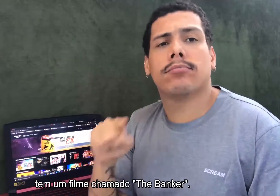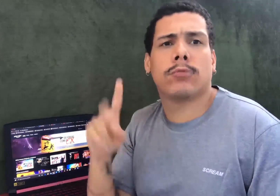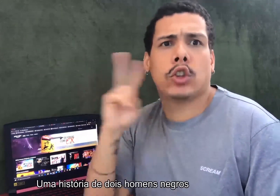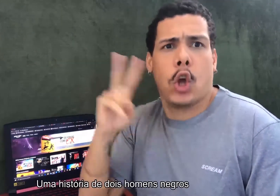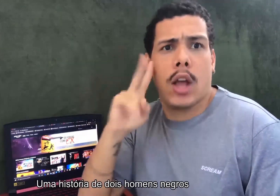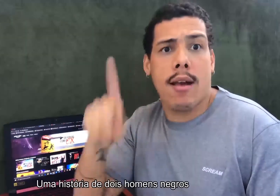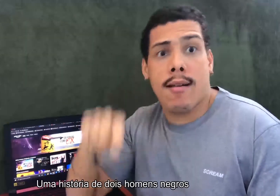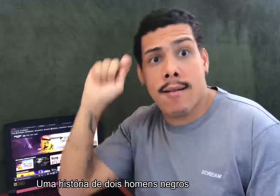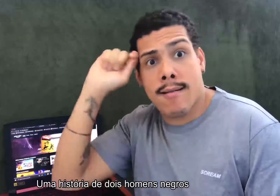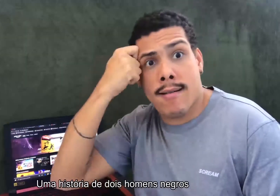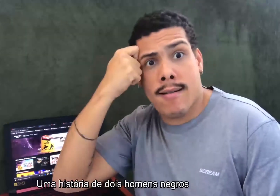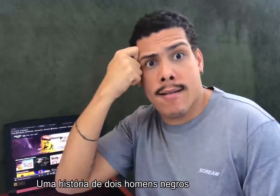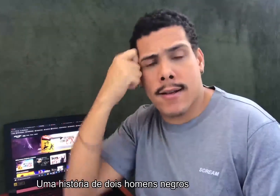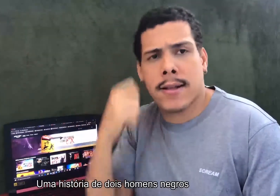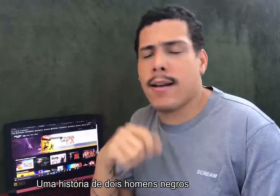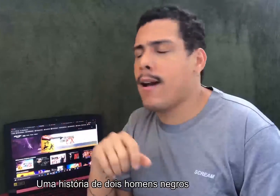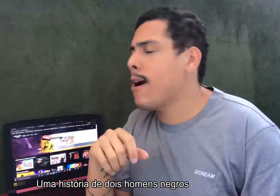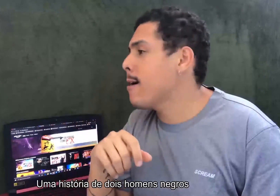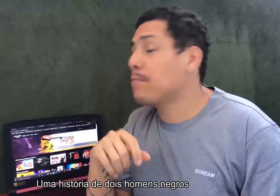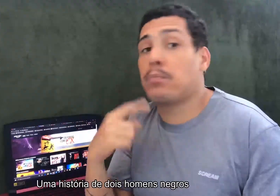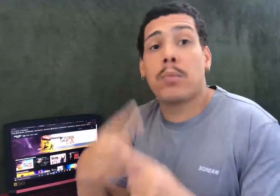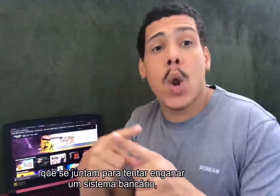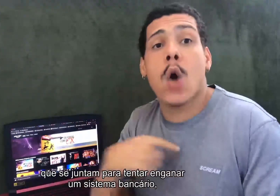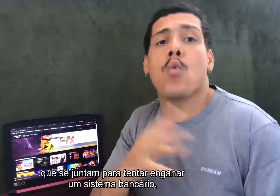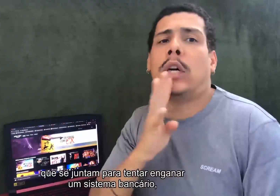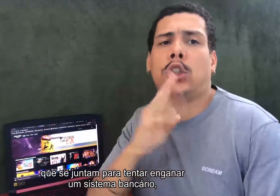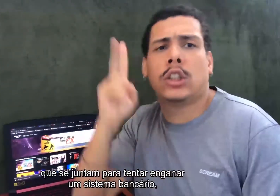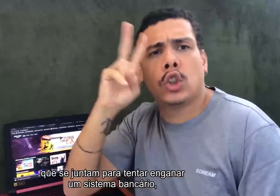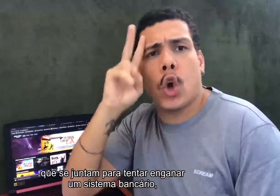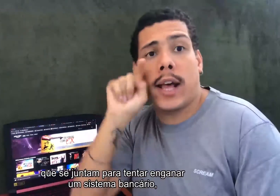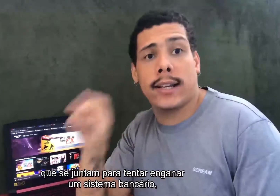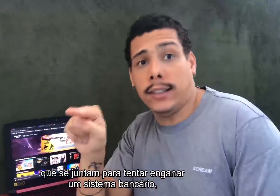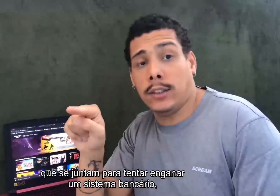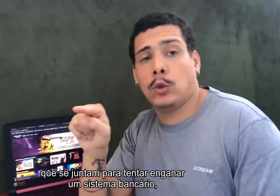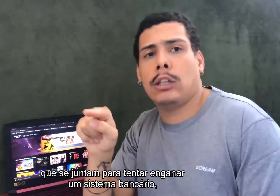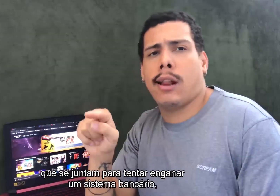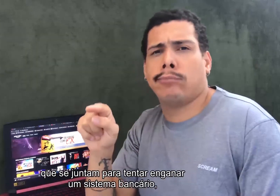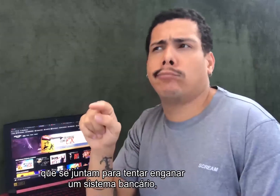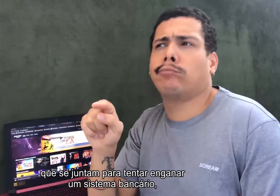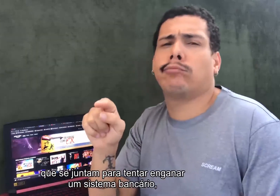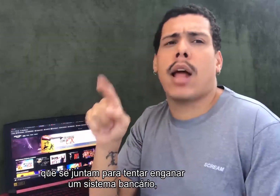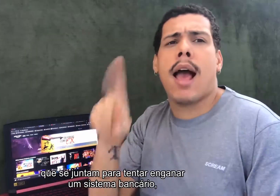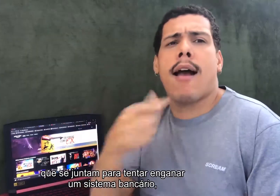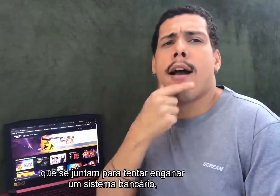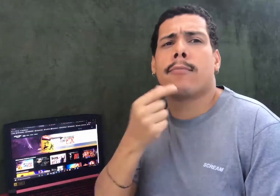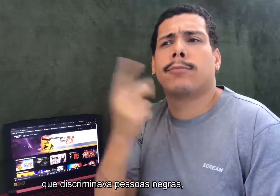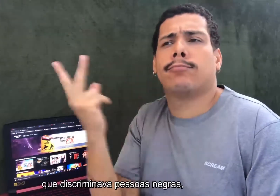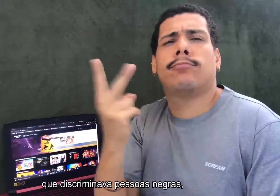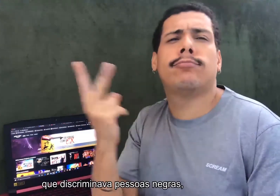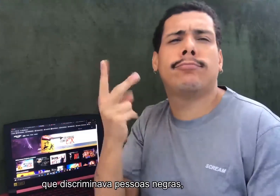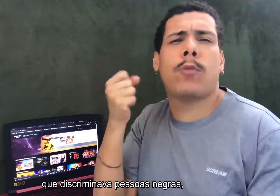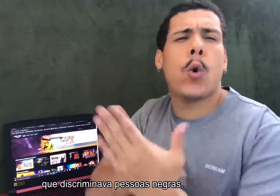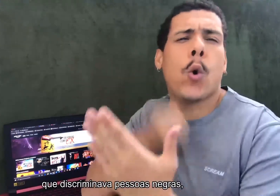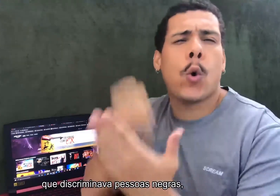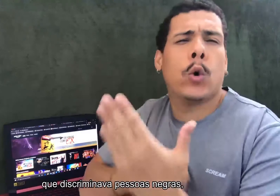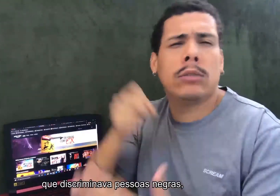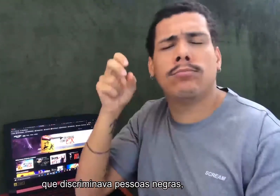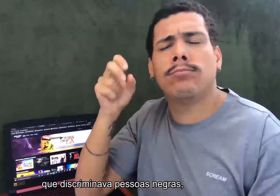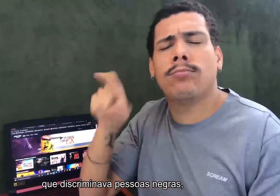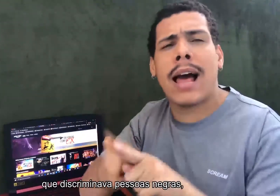Uma história de dois homens negros que se juntam para tentar enganar um sistema bancário que discriminava pessoas negras